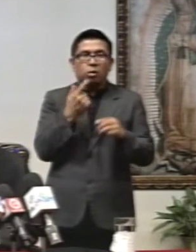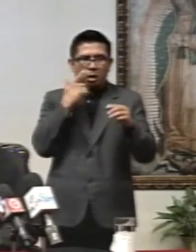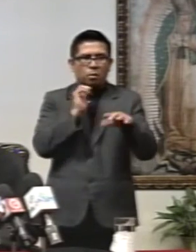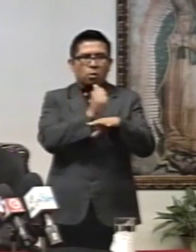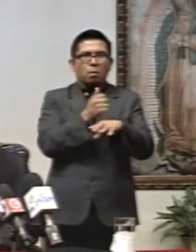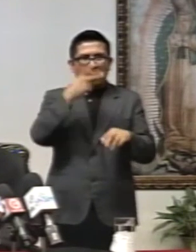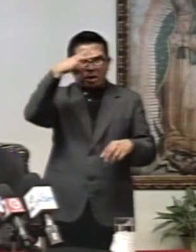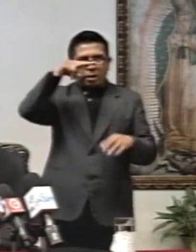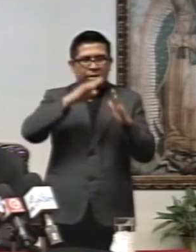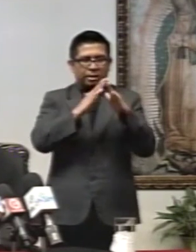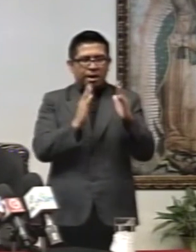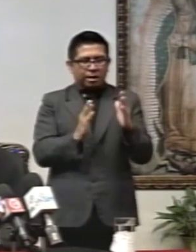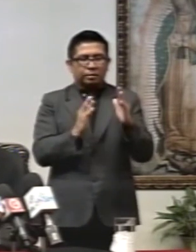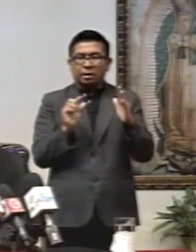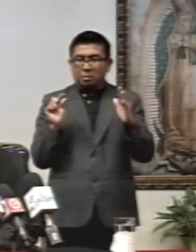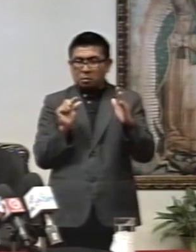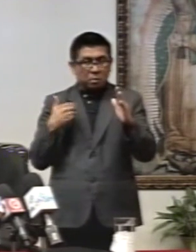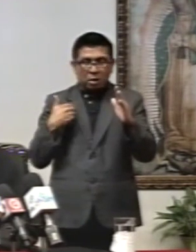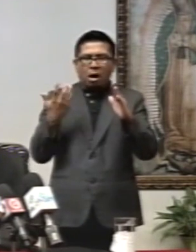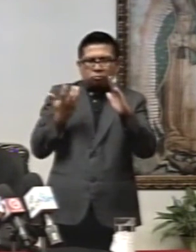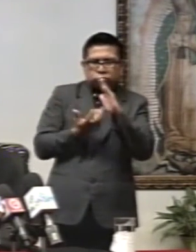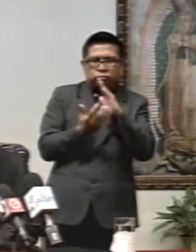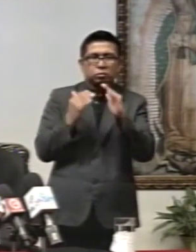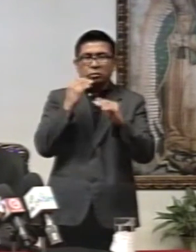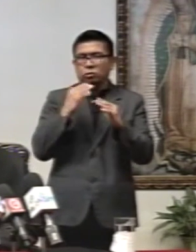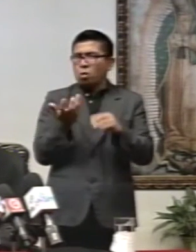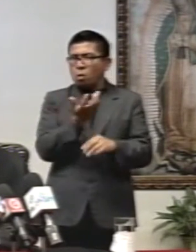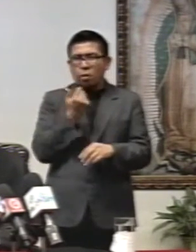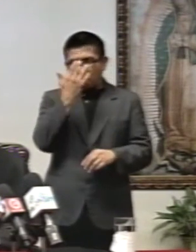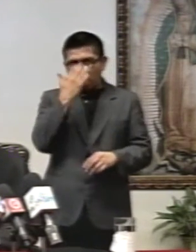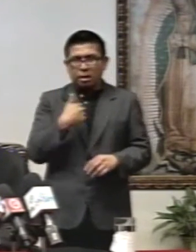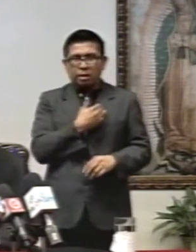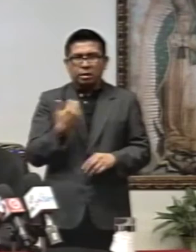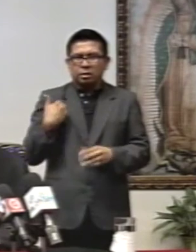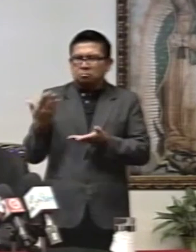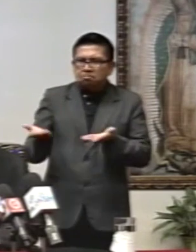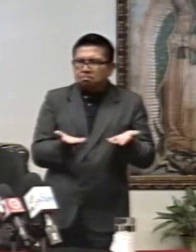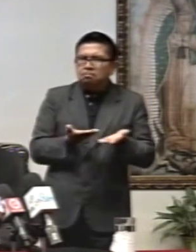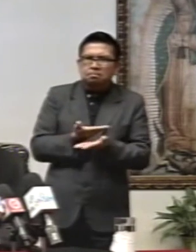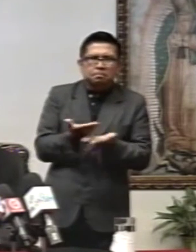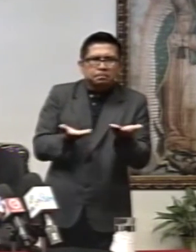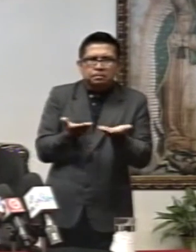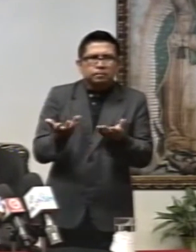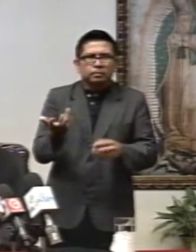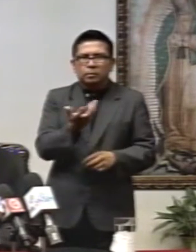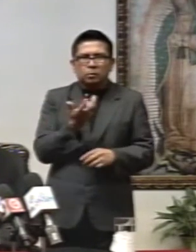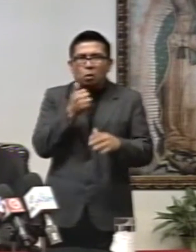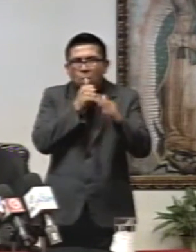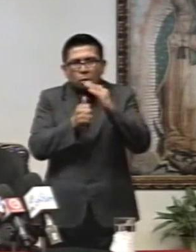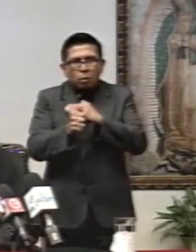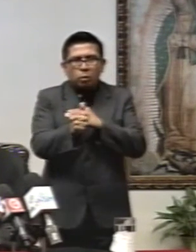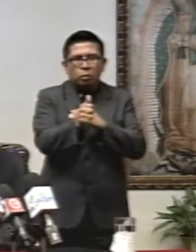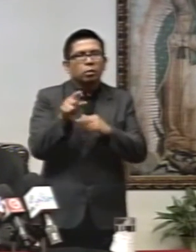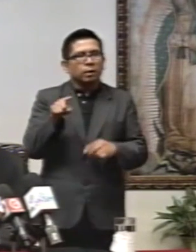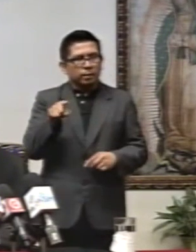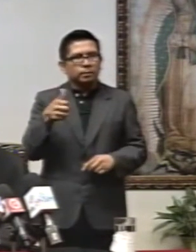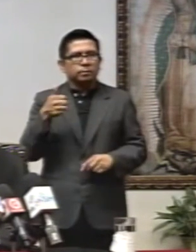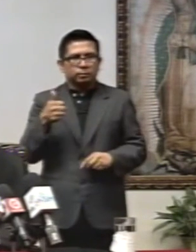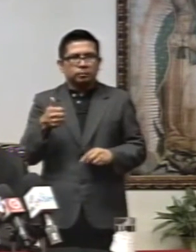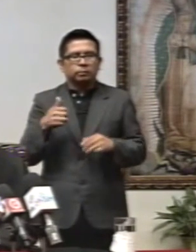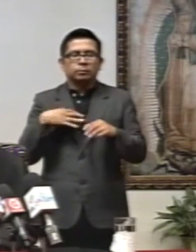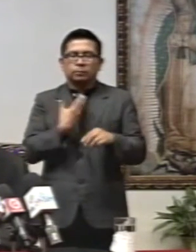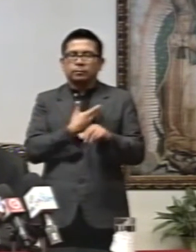inmigrante, las iglesias todas están abiertas y ayudando. Eso también hay que decirlo